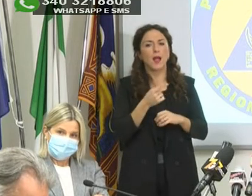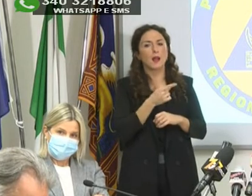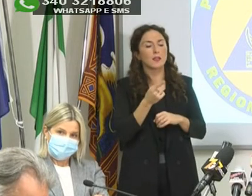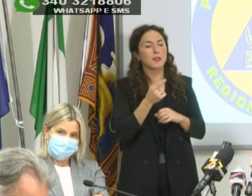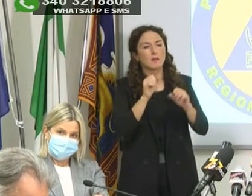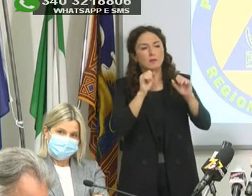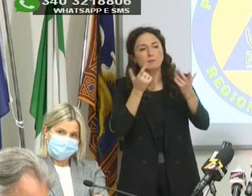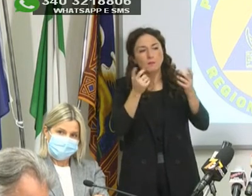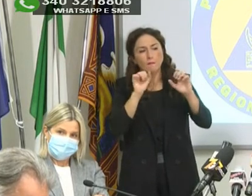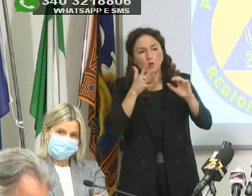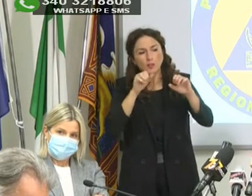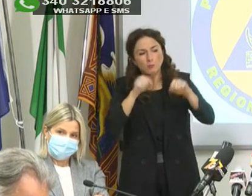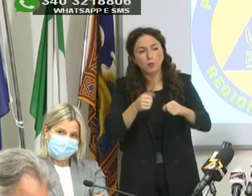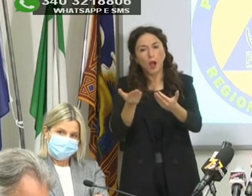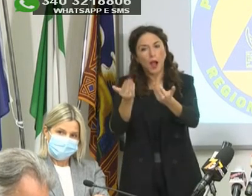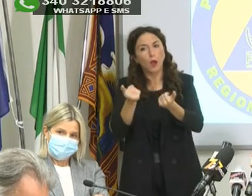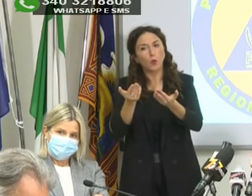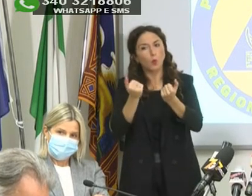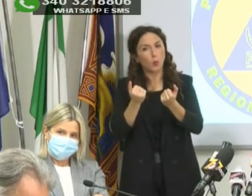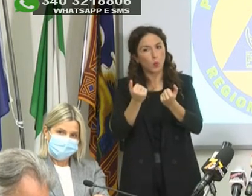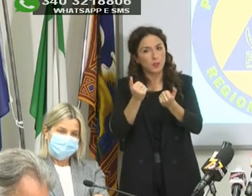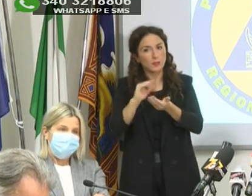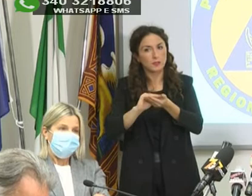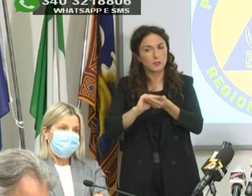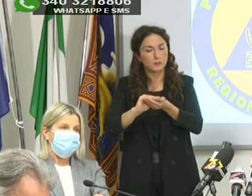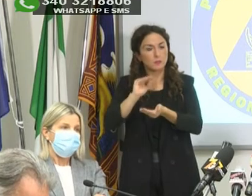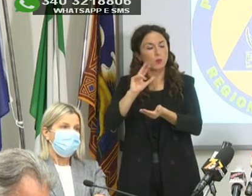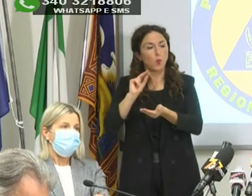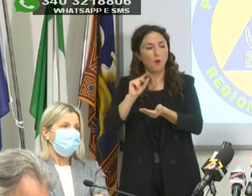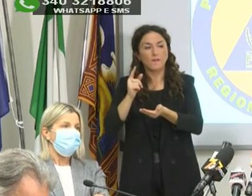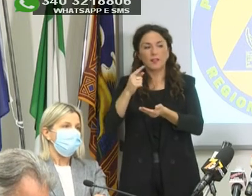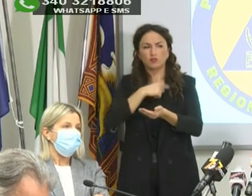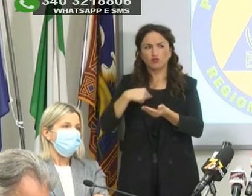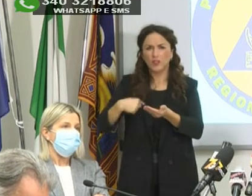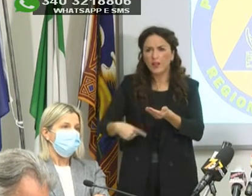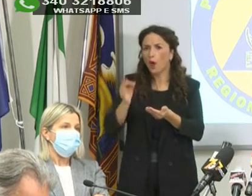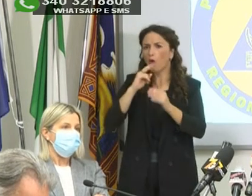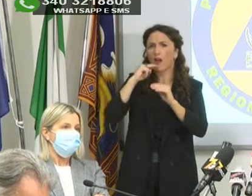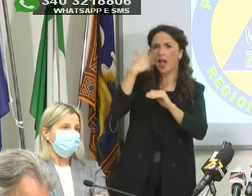possibile acquisto di nuove dosi, non ho capito se da Cina o dall'estero.